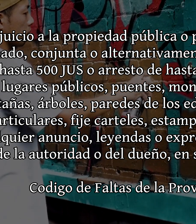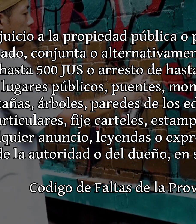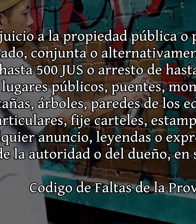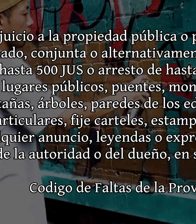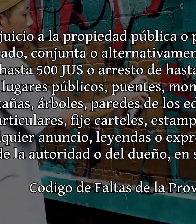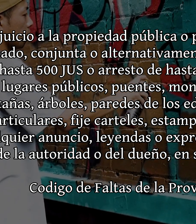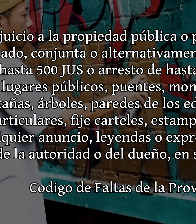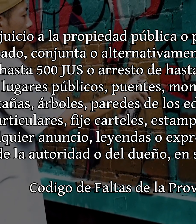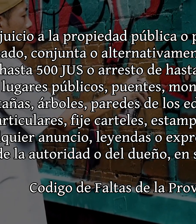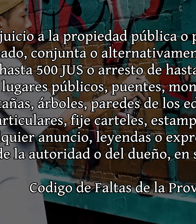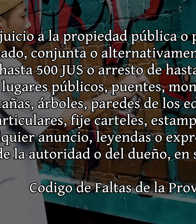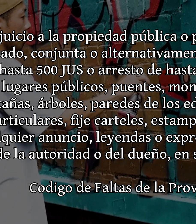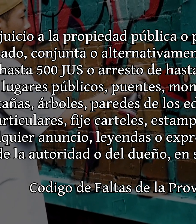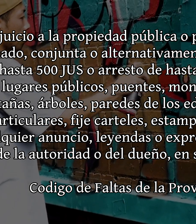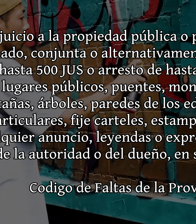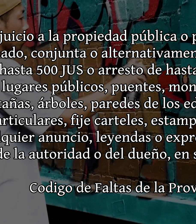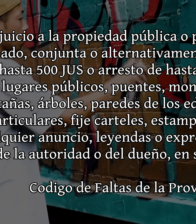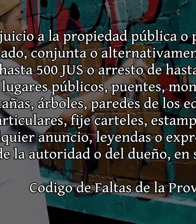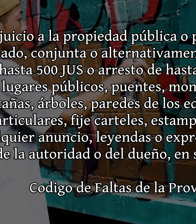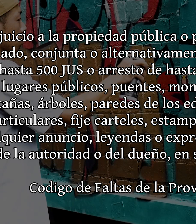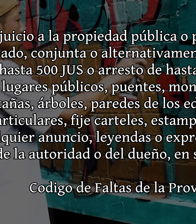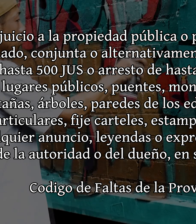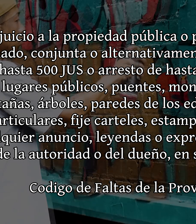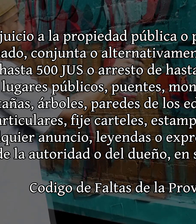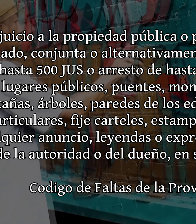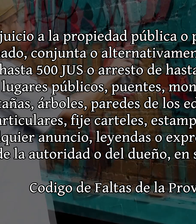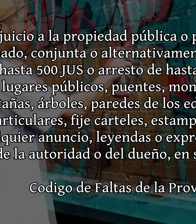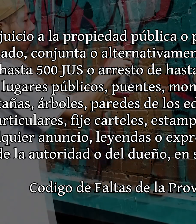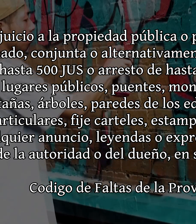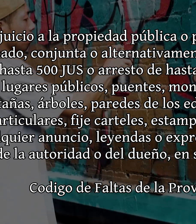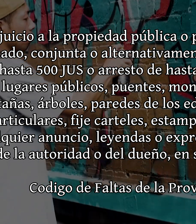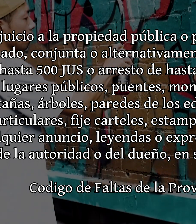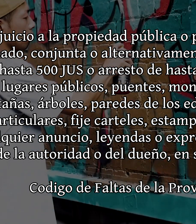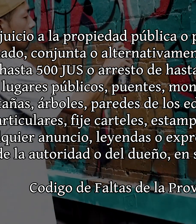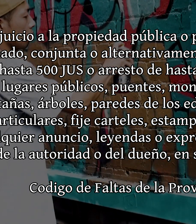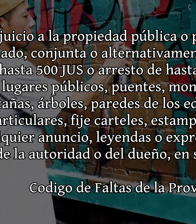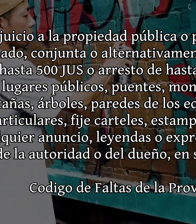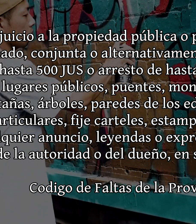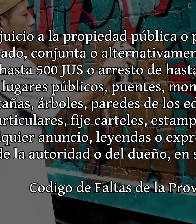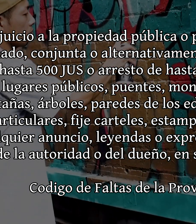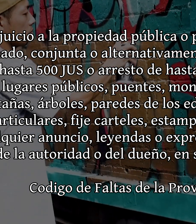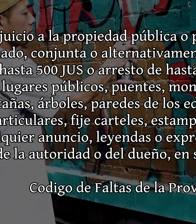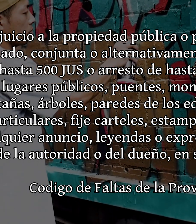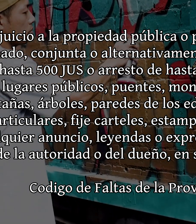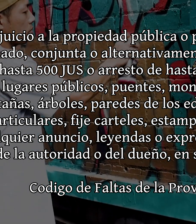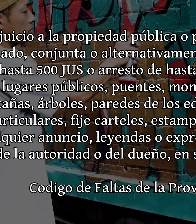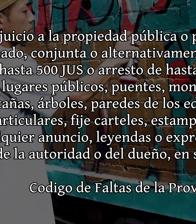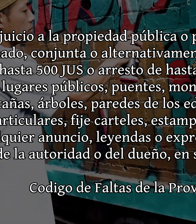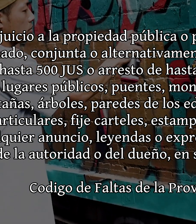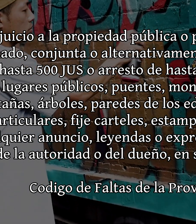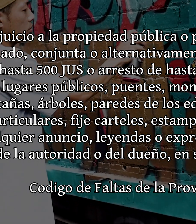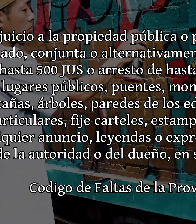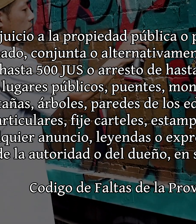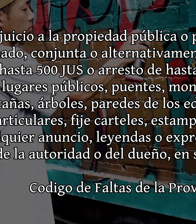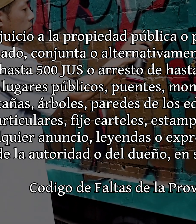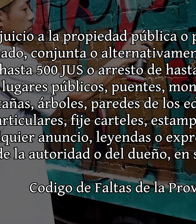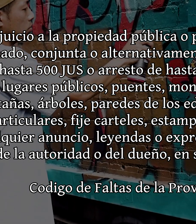de los edificios públicos o de casas particulares, fije carteles, estampas, escriba o dibuje